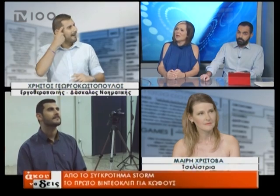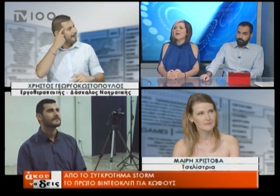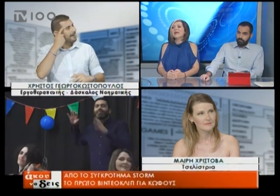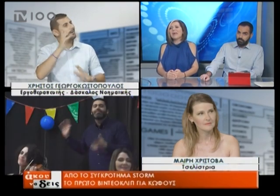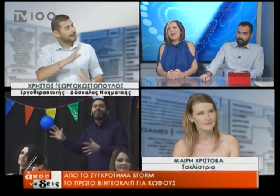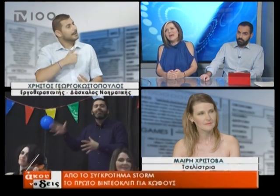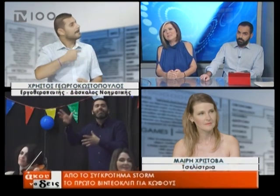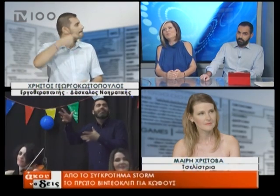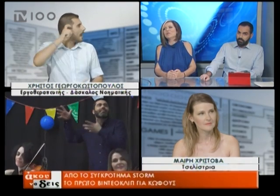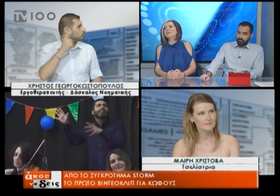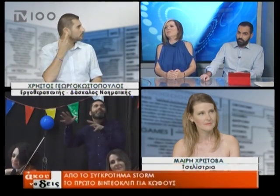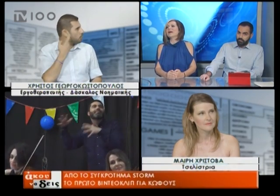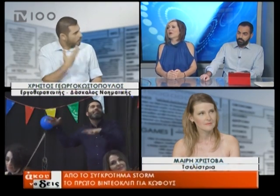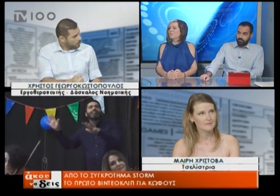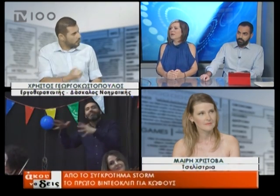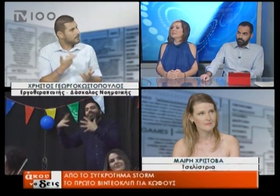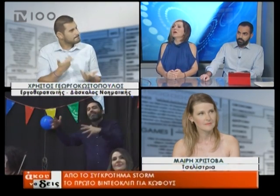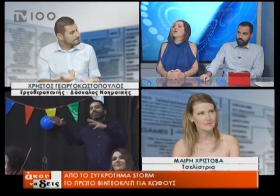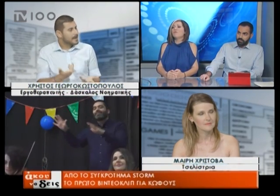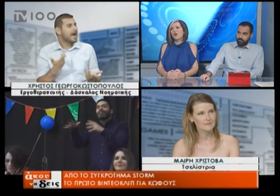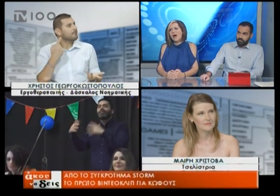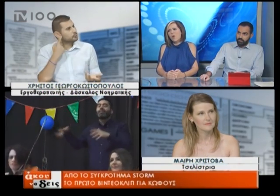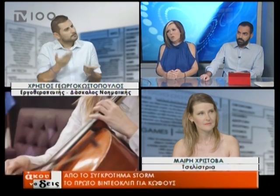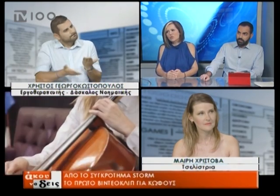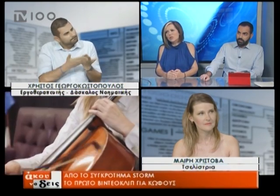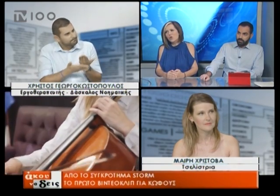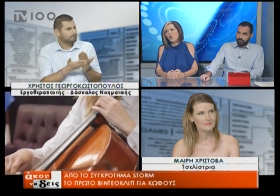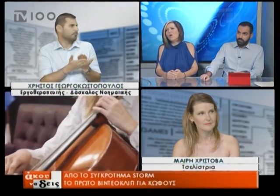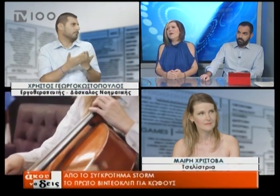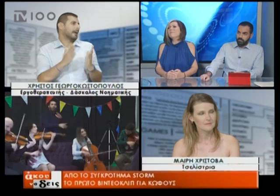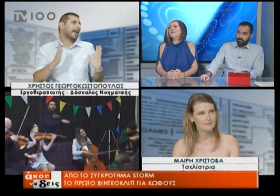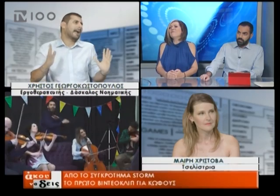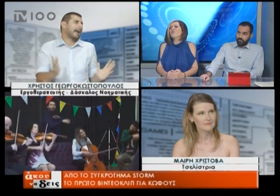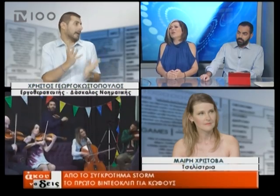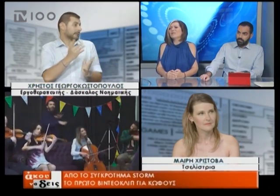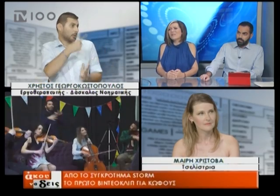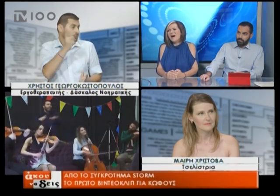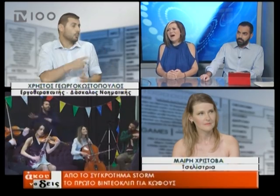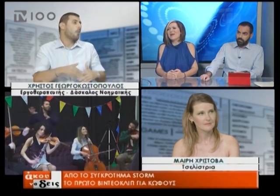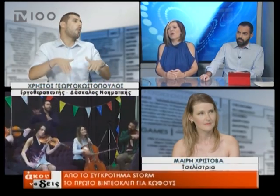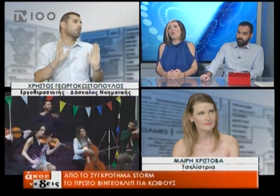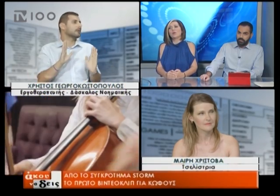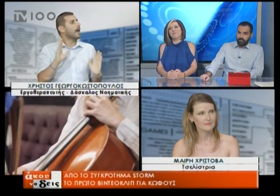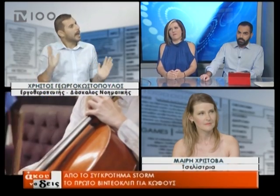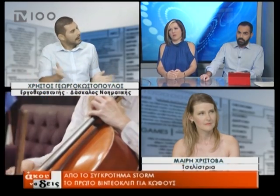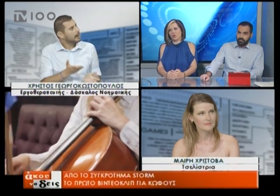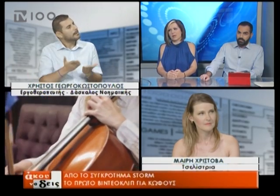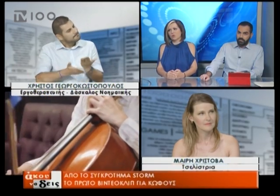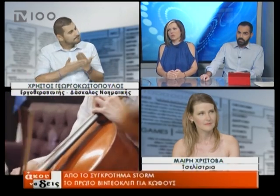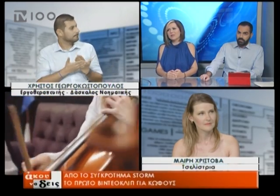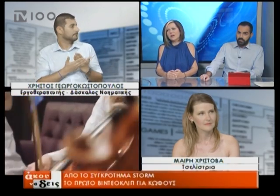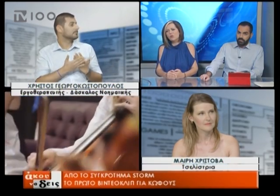στόματα και έτσι μου δίνει μια ικανοποίηση. Φοράω ακουστικό, με βοηθάει, όχι βέβαια